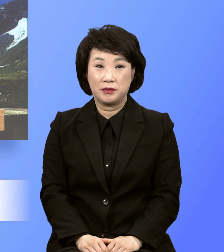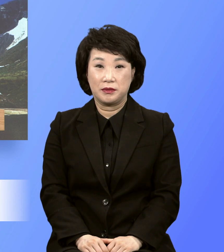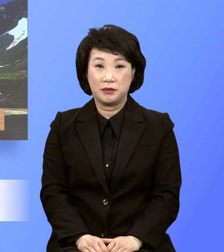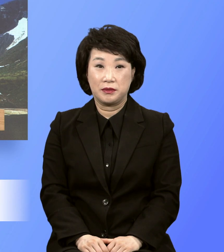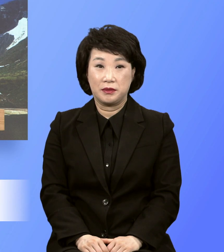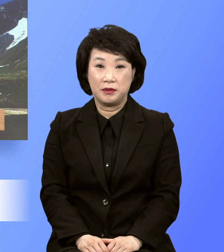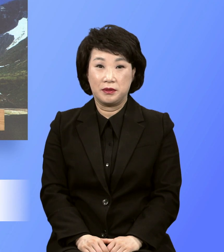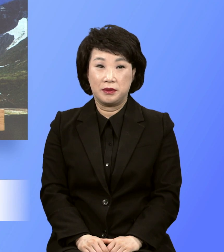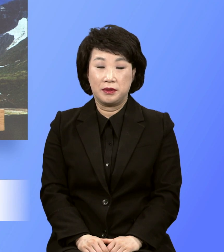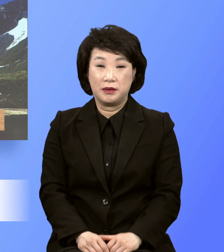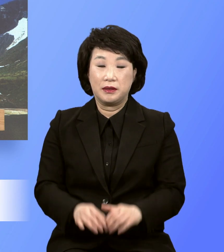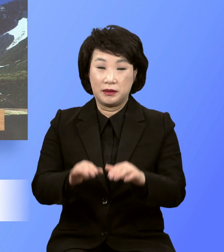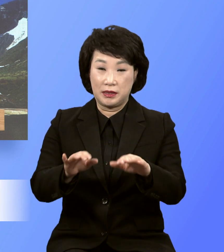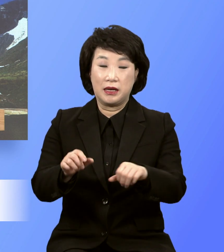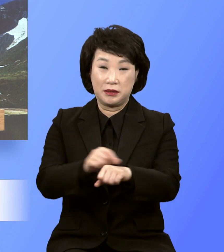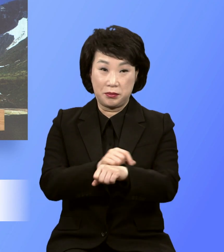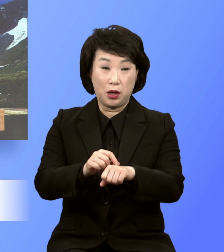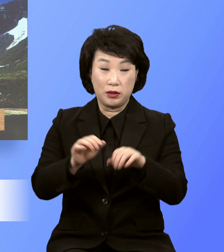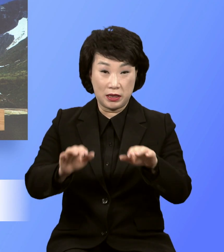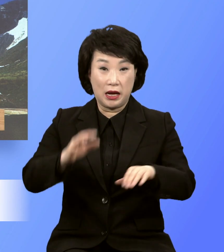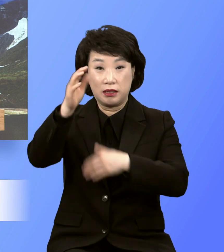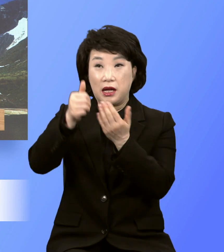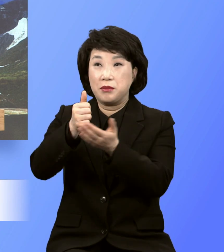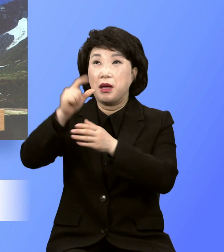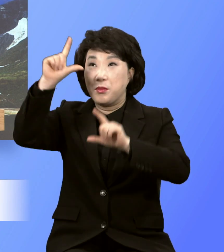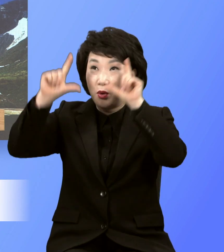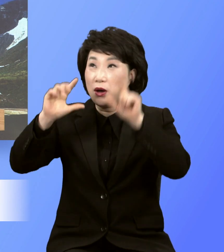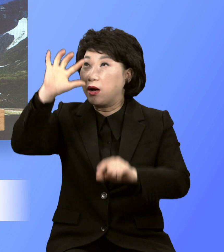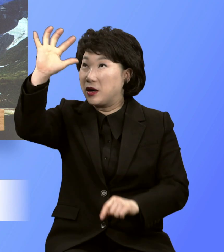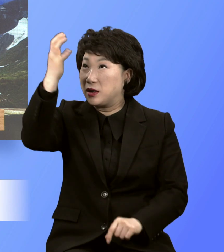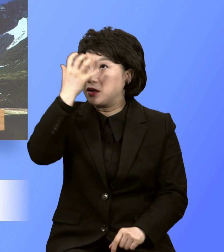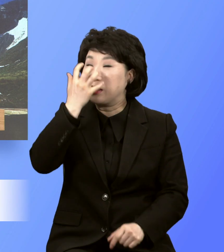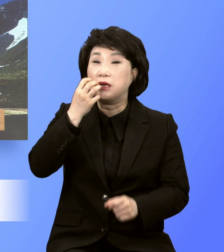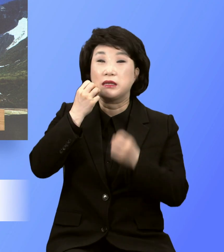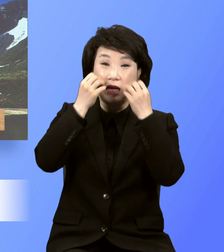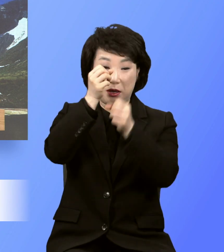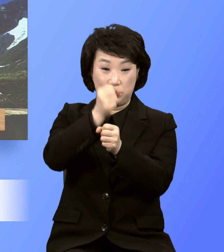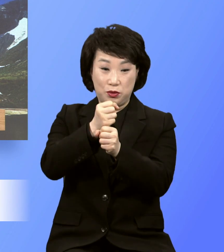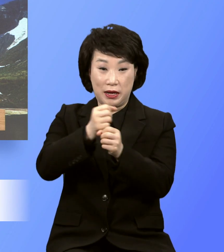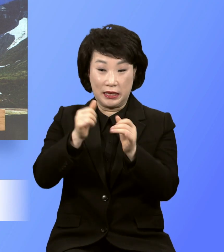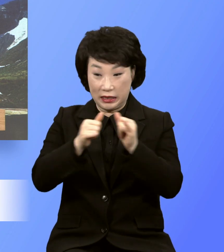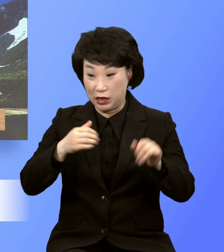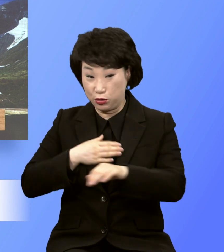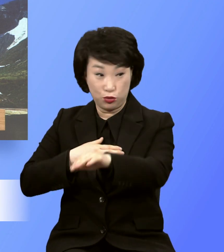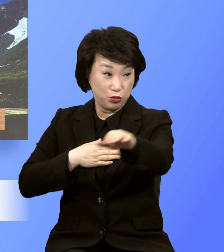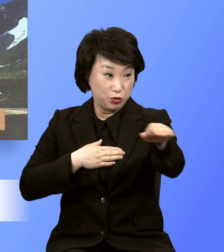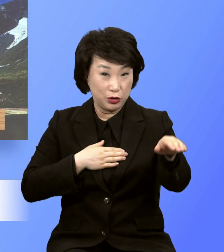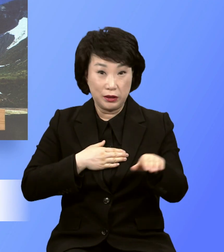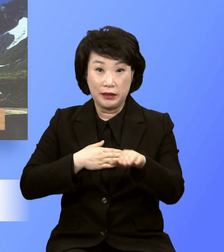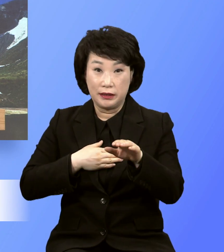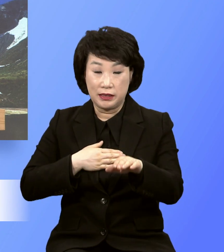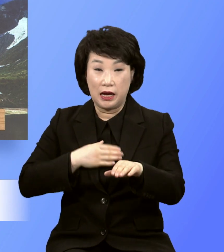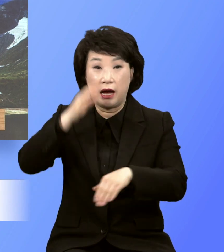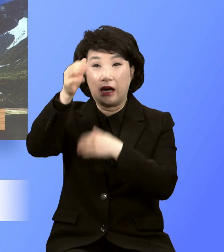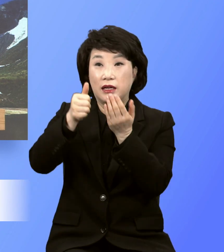특히 하나님의 형상의 모양으로 창조된 인간은 하나님과